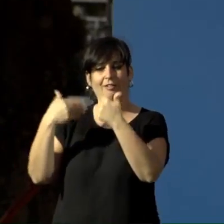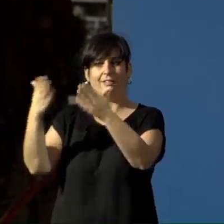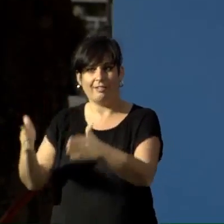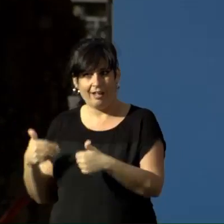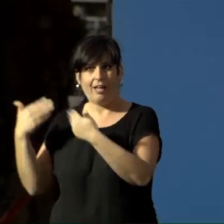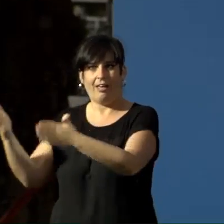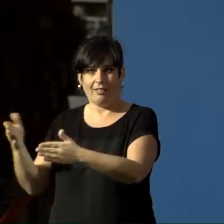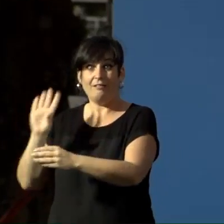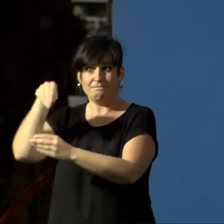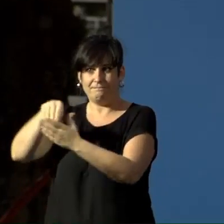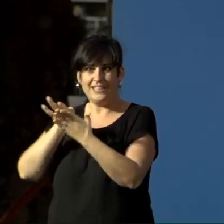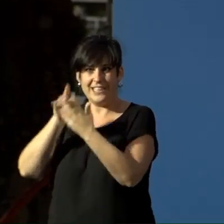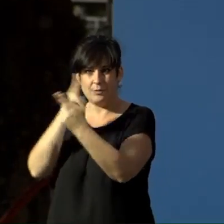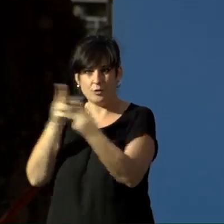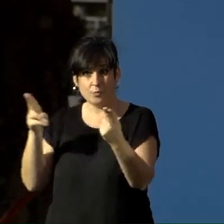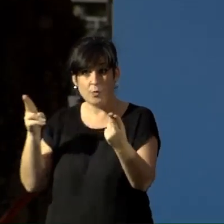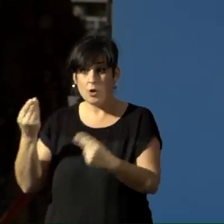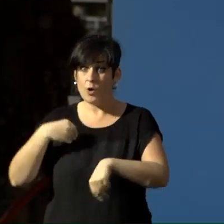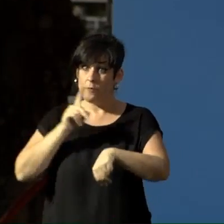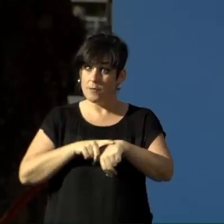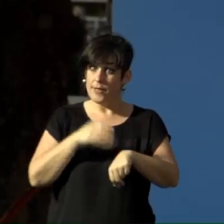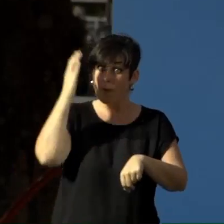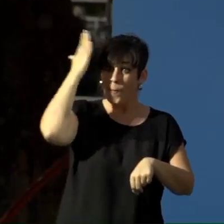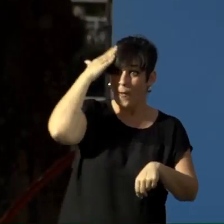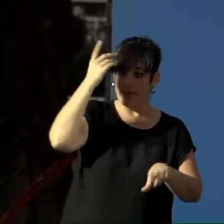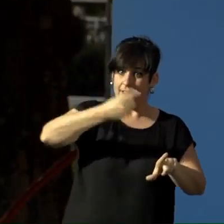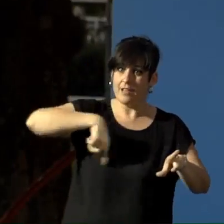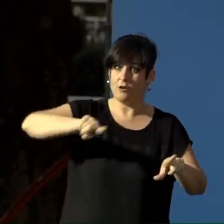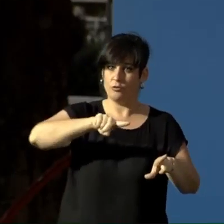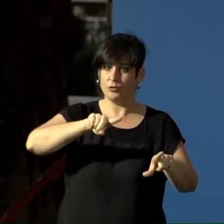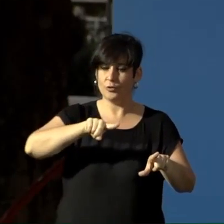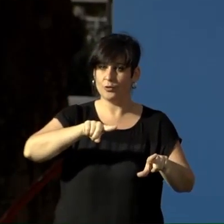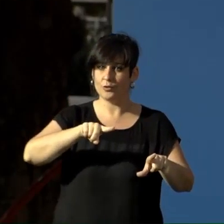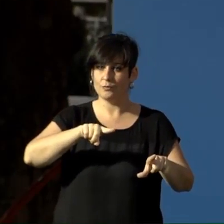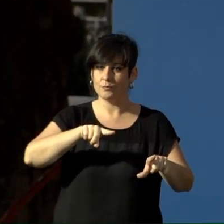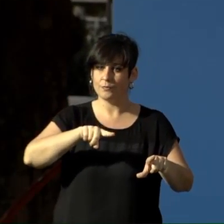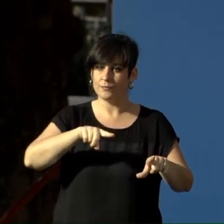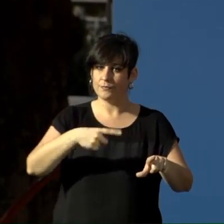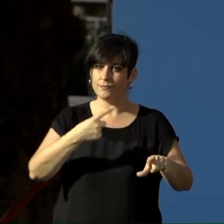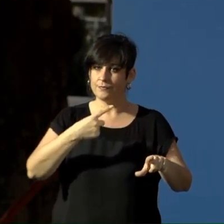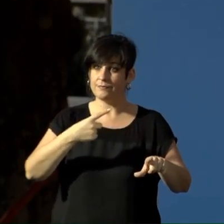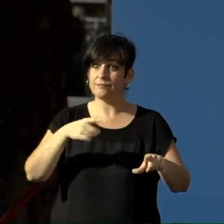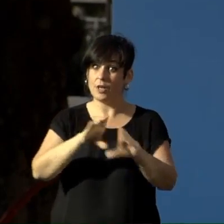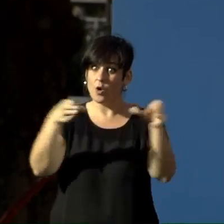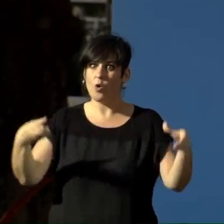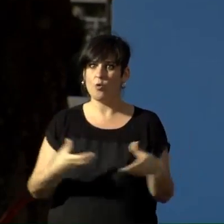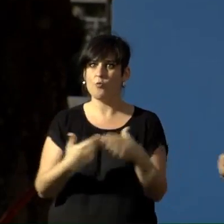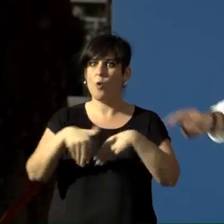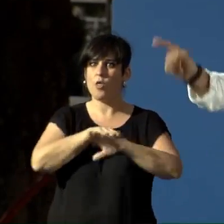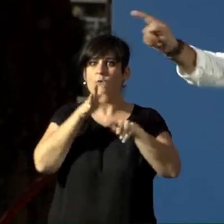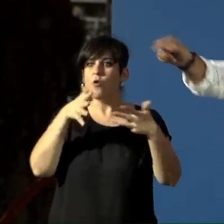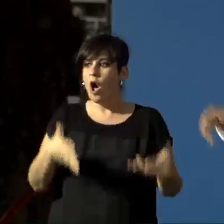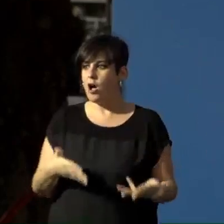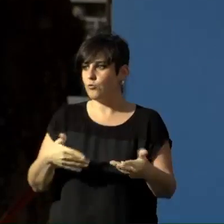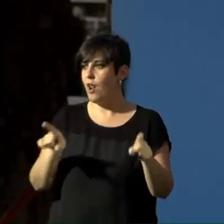servicios públicos, en Manzaneda mantivemos e mantemos, a bofé que mantemos, coa actual equipa de goberno encabezada polo